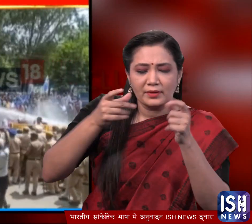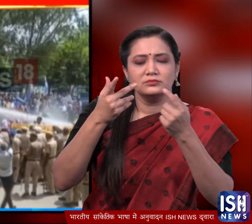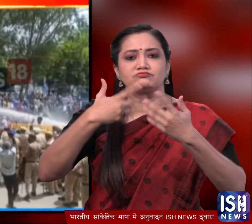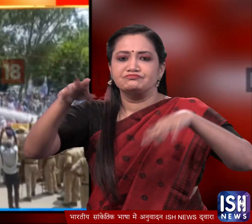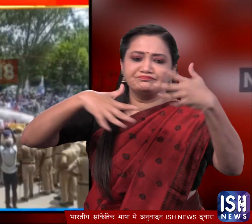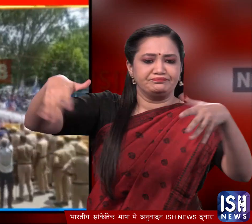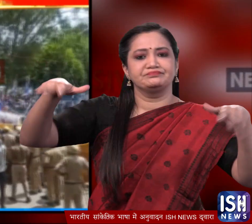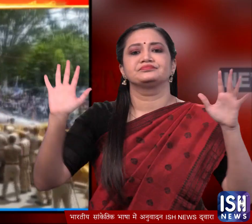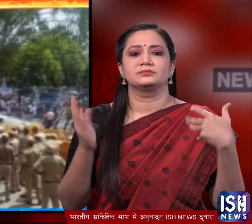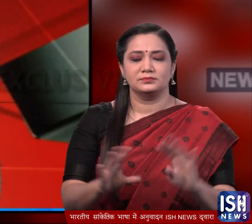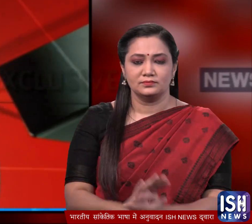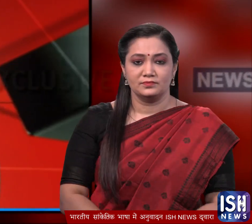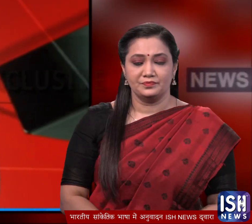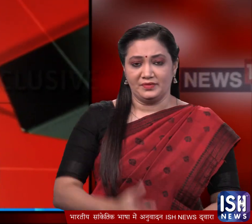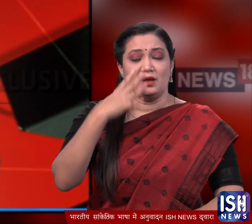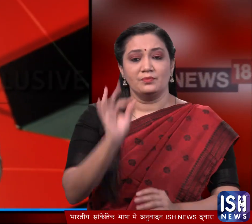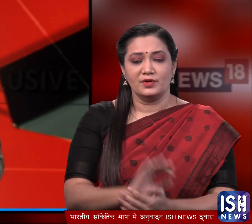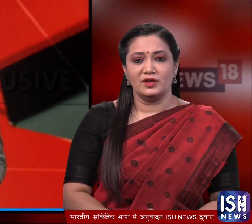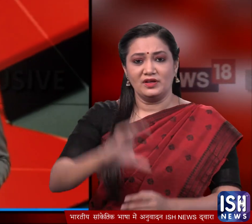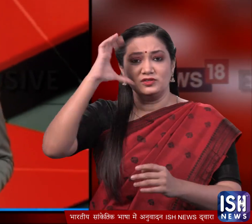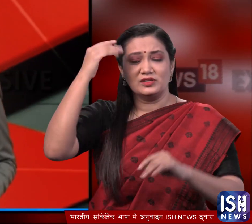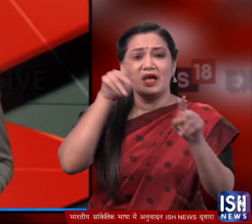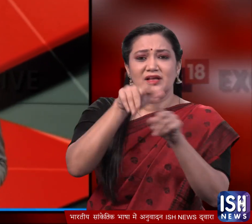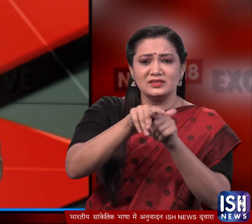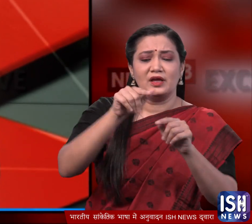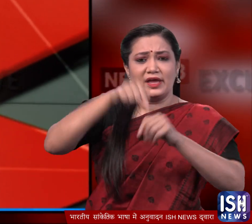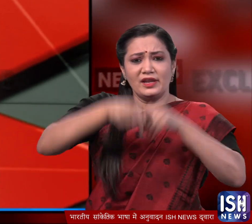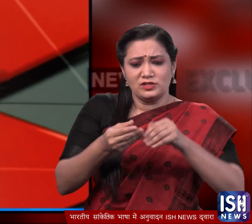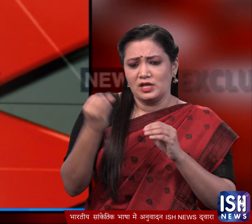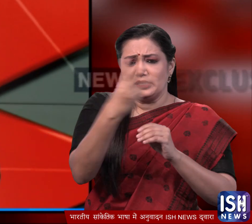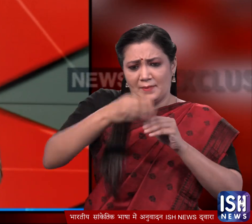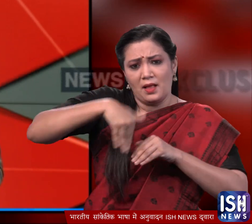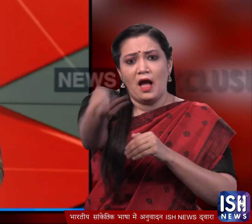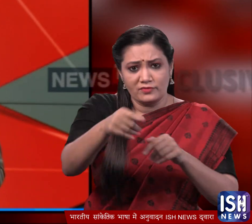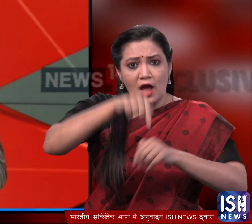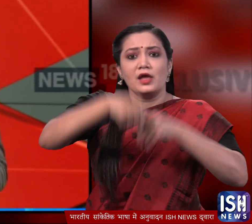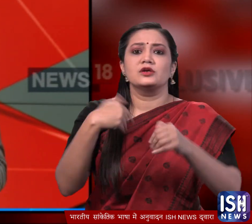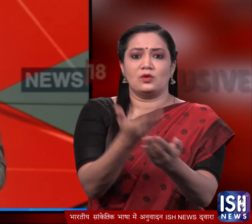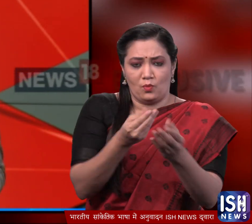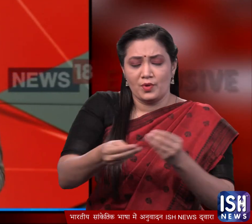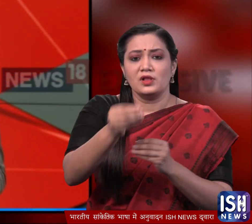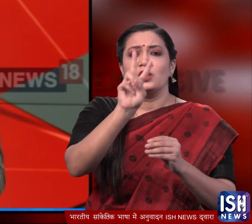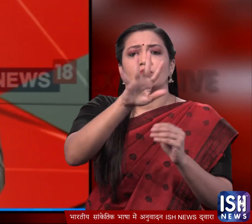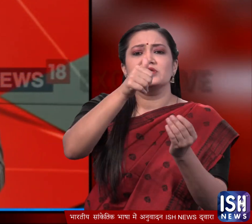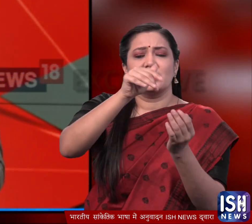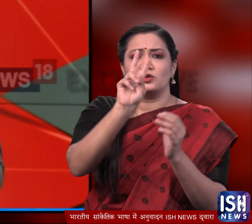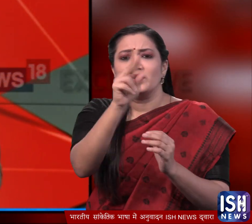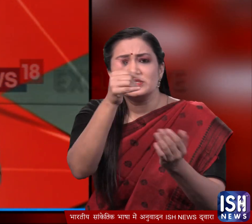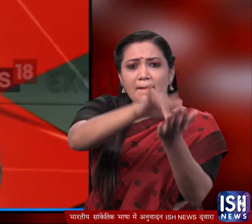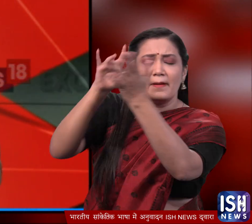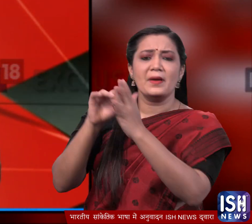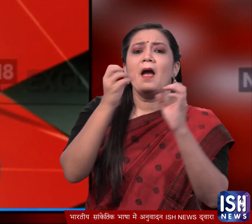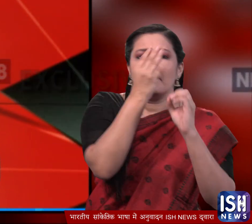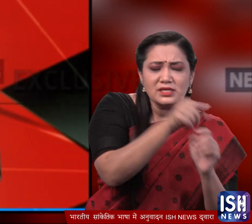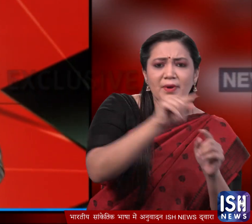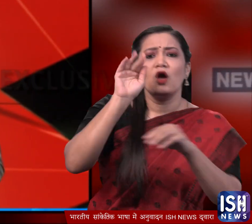करने वाले तितर-बितर हो गए। सौभाग्य की बात है कि चंडीगढ़ नगर निगम के चुनाव 3 महीने बाद होने वाले हैं, जहां के कुल 26 वार्डों में चुनाव अब तक